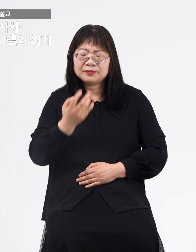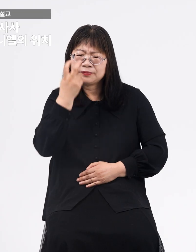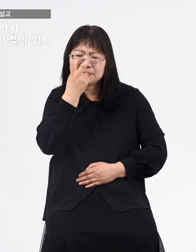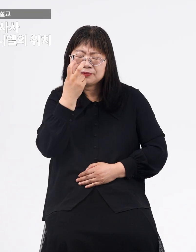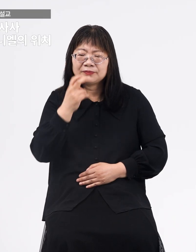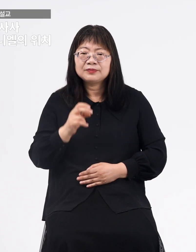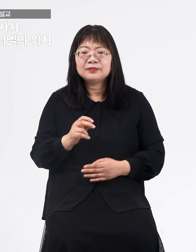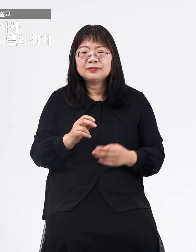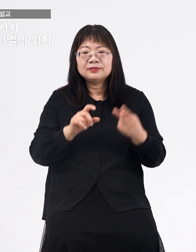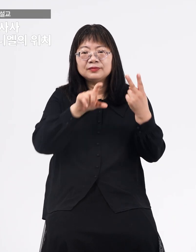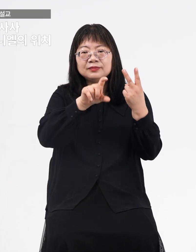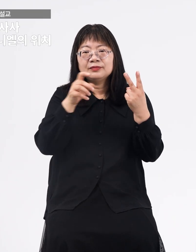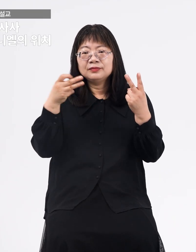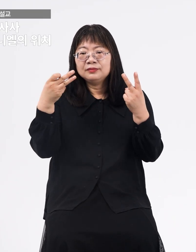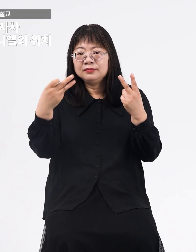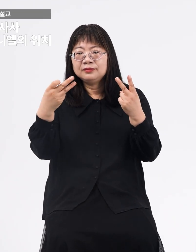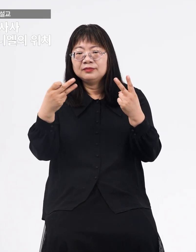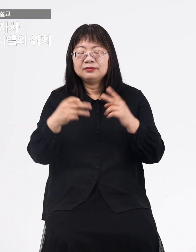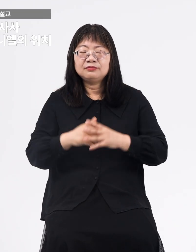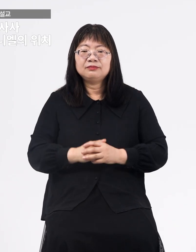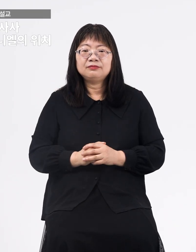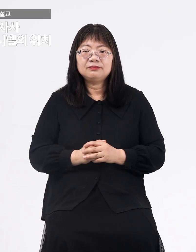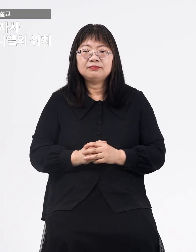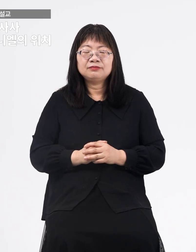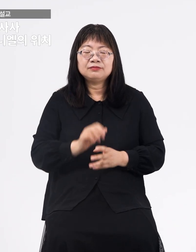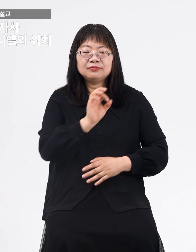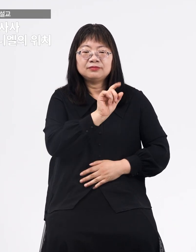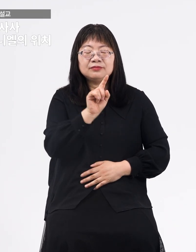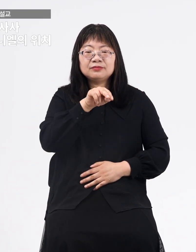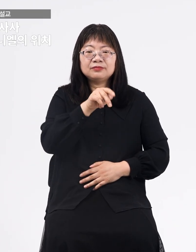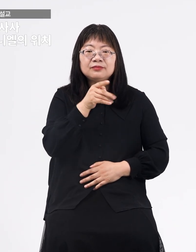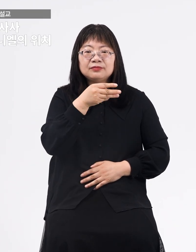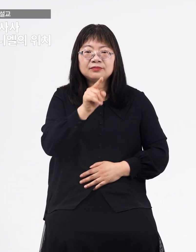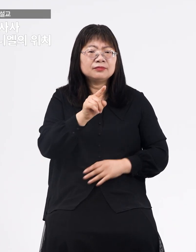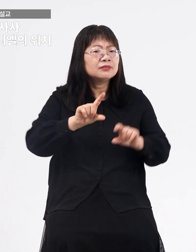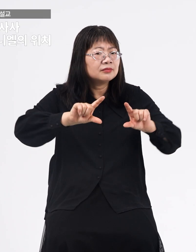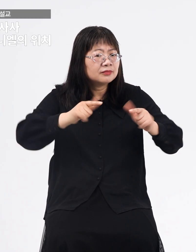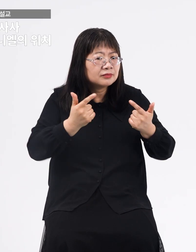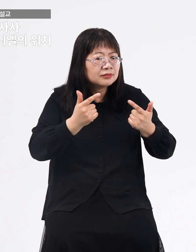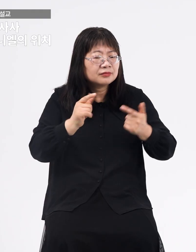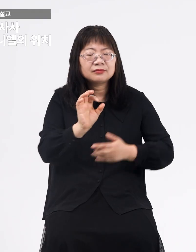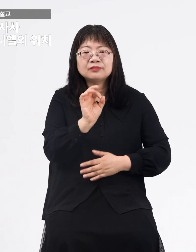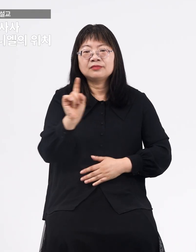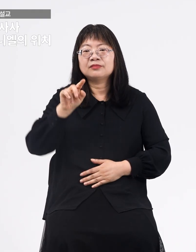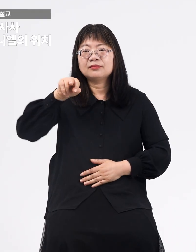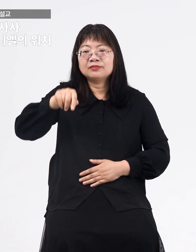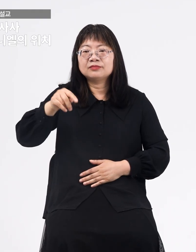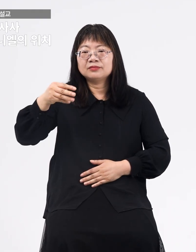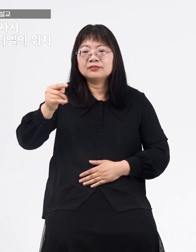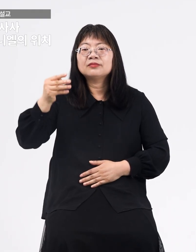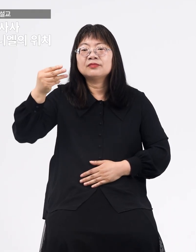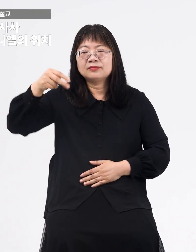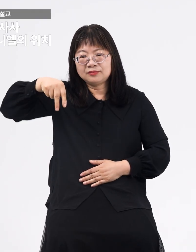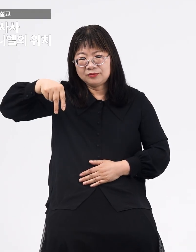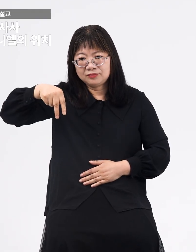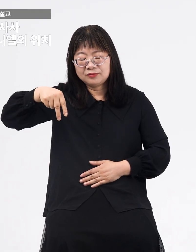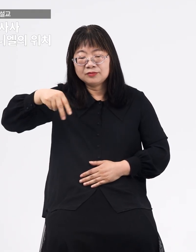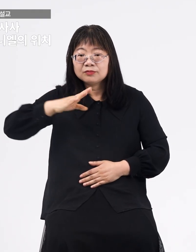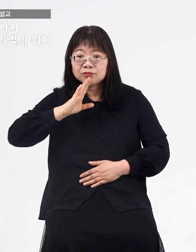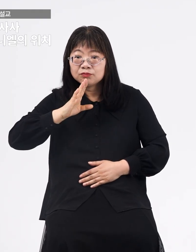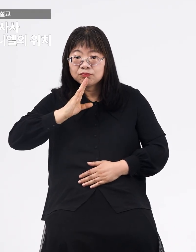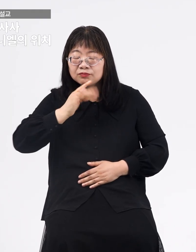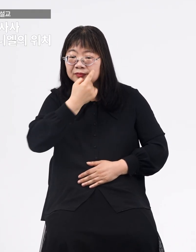2장 13절에서는 아세라가 아니고 아스다롯이었어요. 확인해 볼까요?